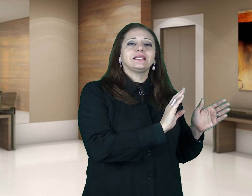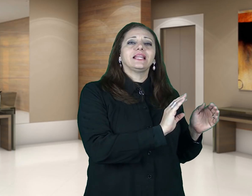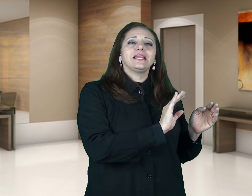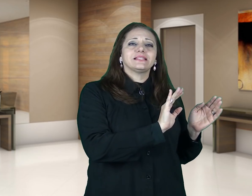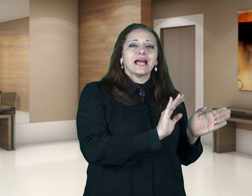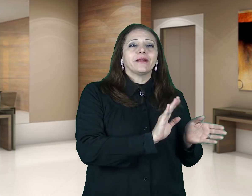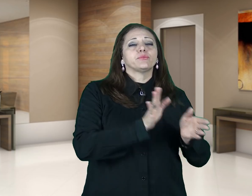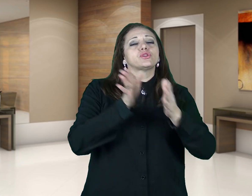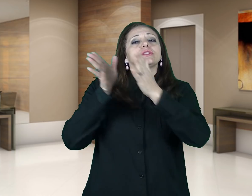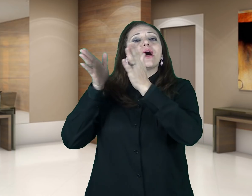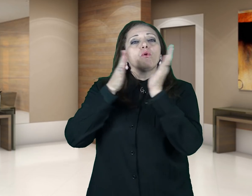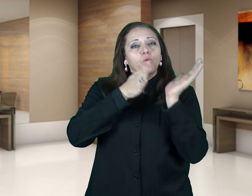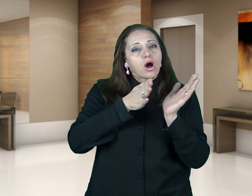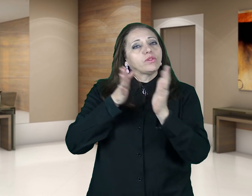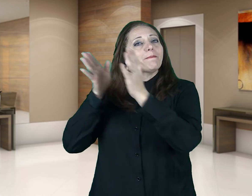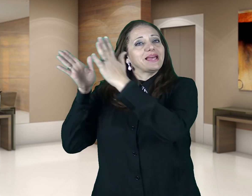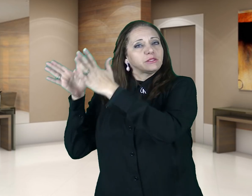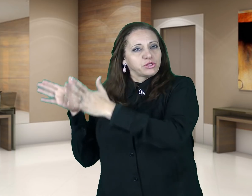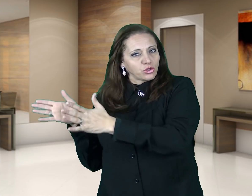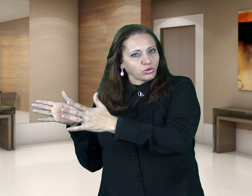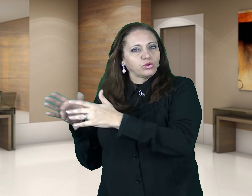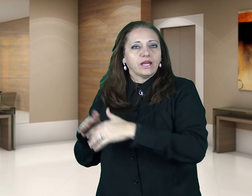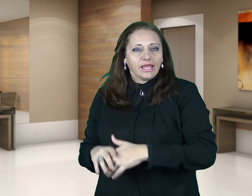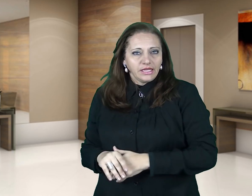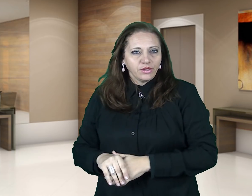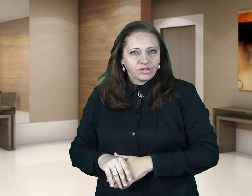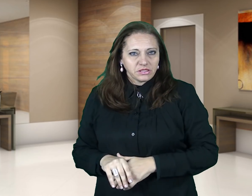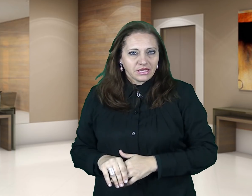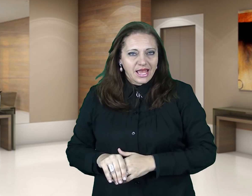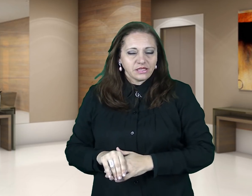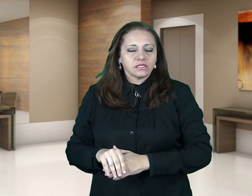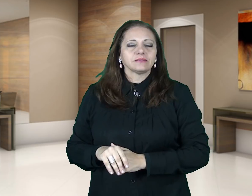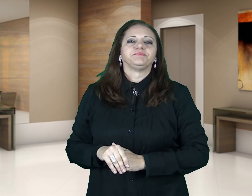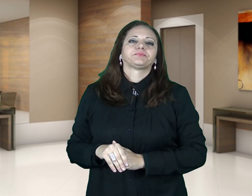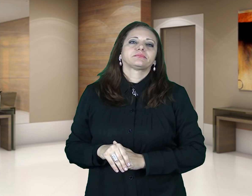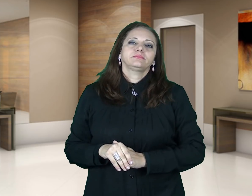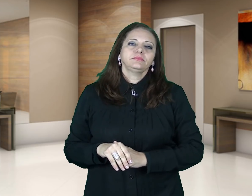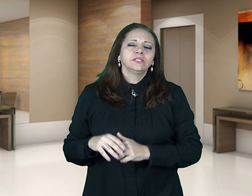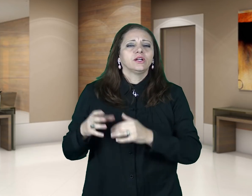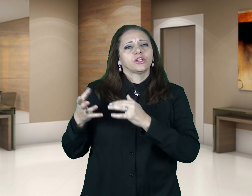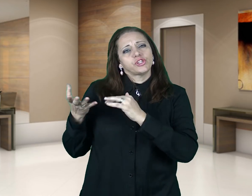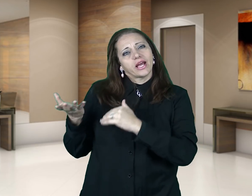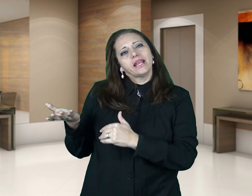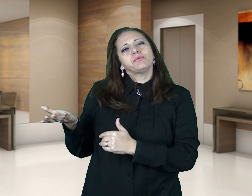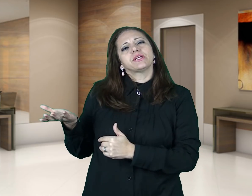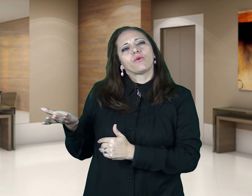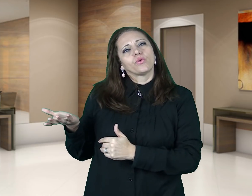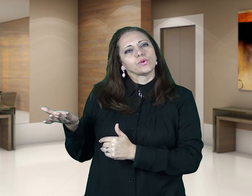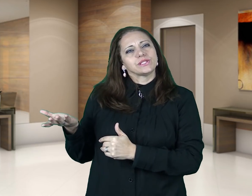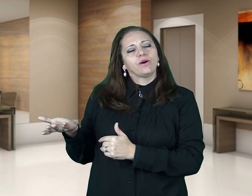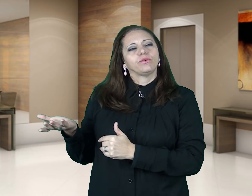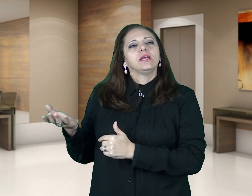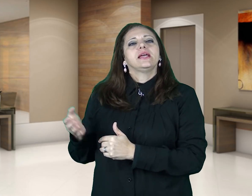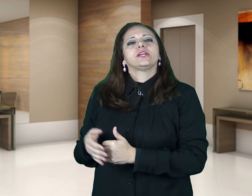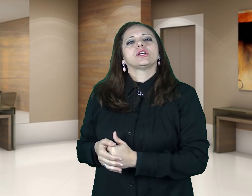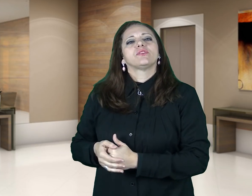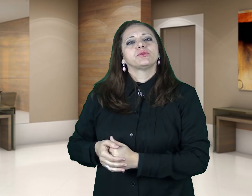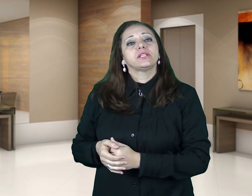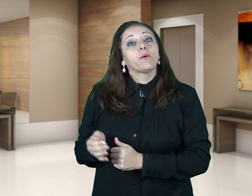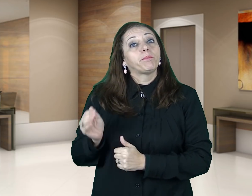para sinalizarmos tal qual na mesma estrutura em língua de sinais, nós chegaremos à conclusão que nós vamos